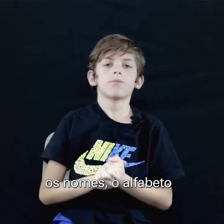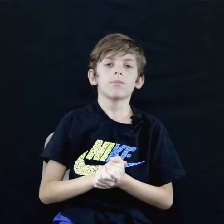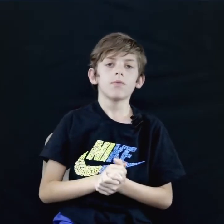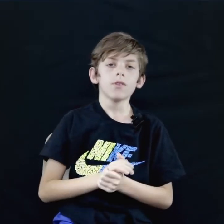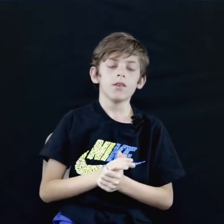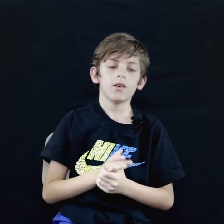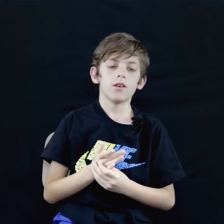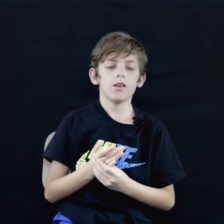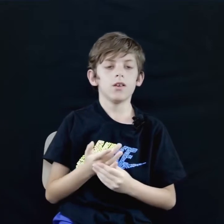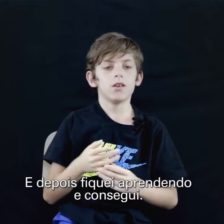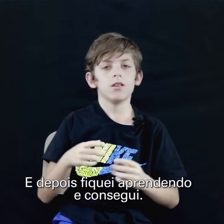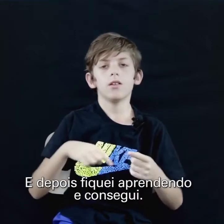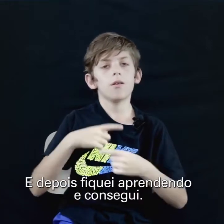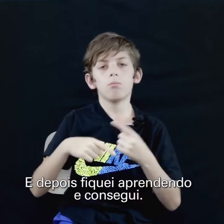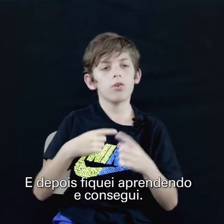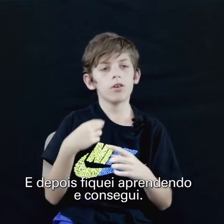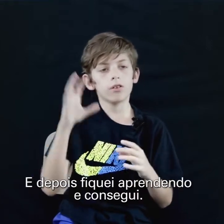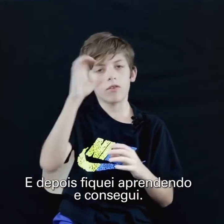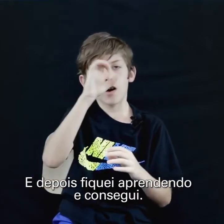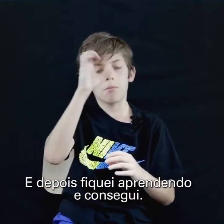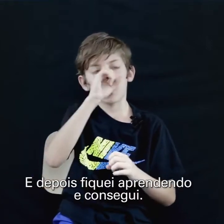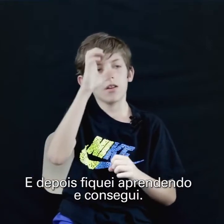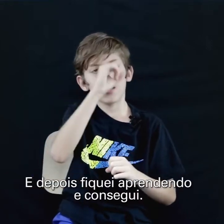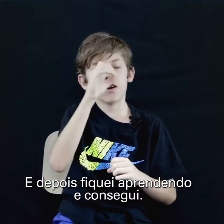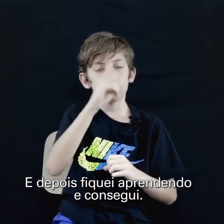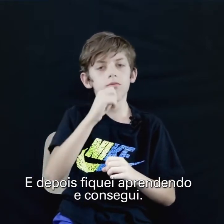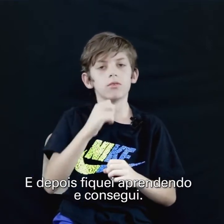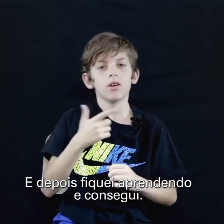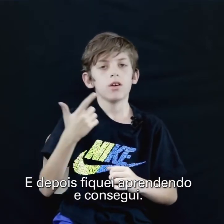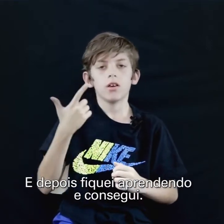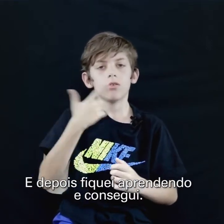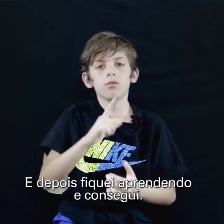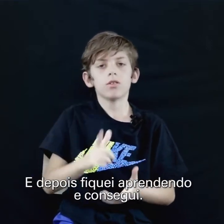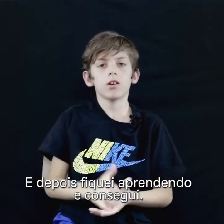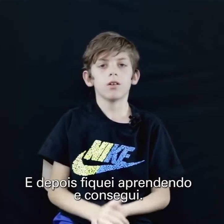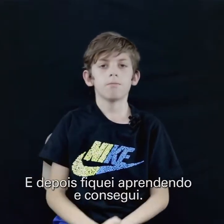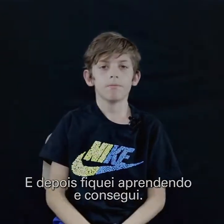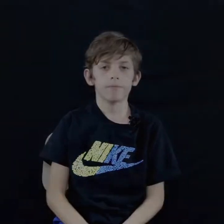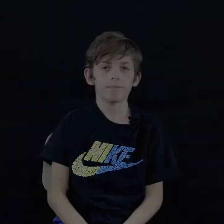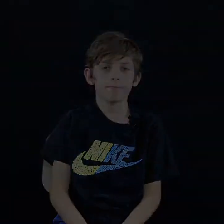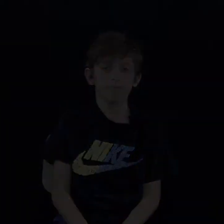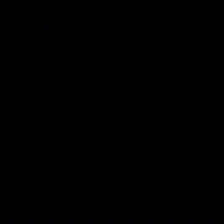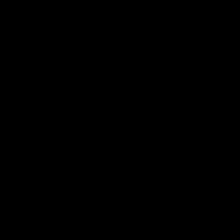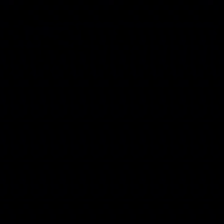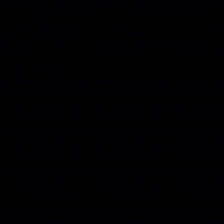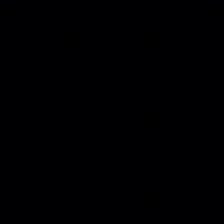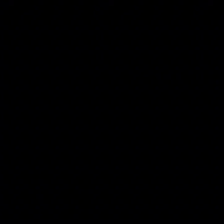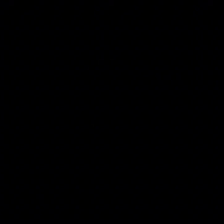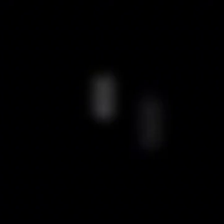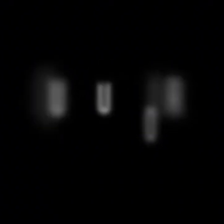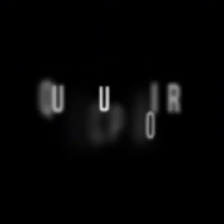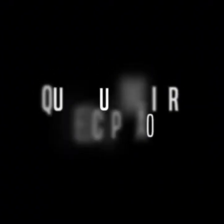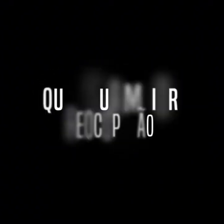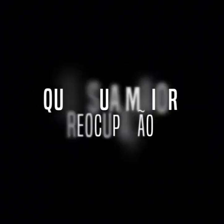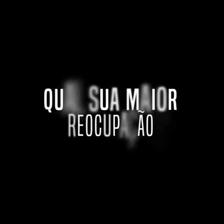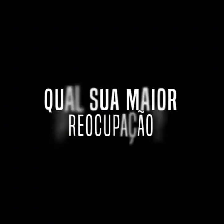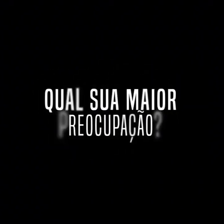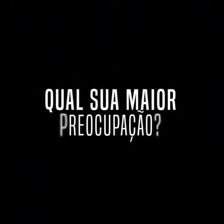ABC. E depois fiquei aprendendo e consegui.